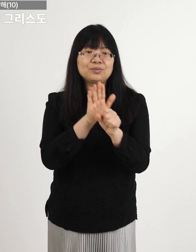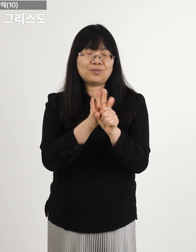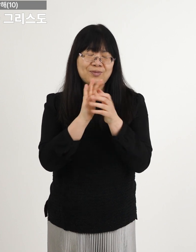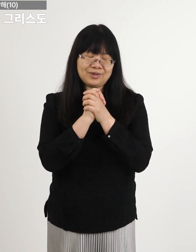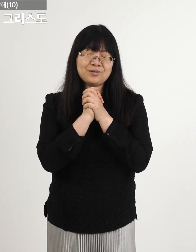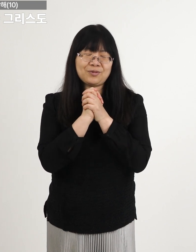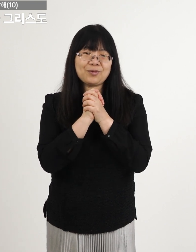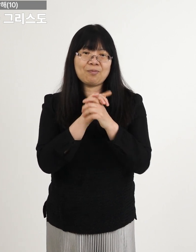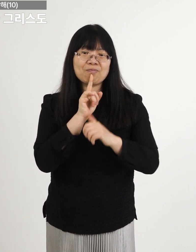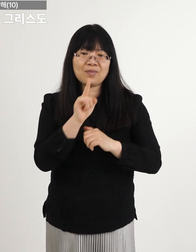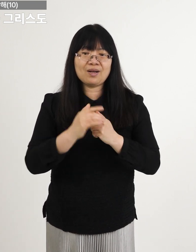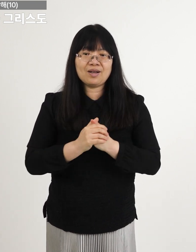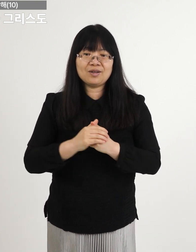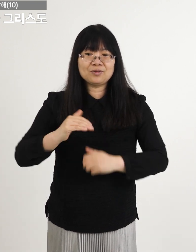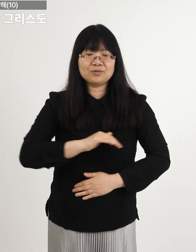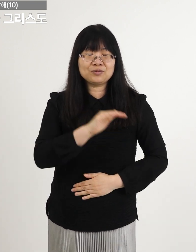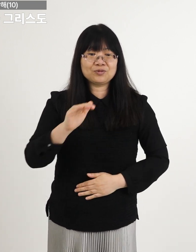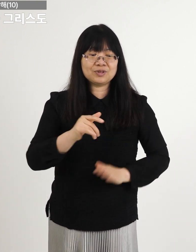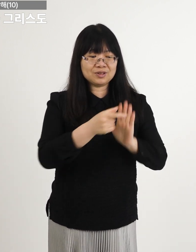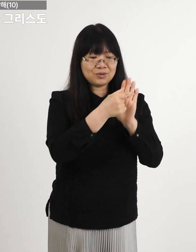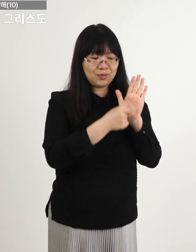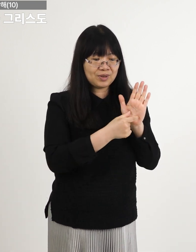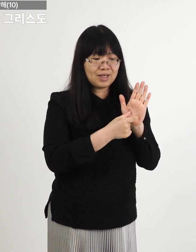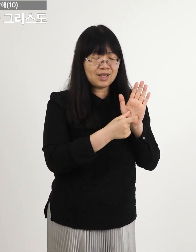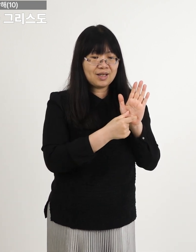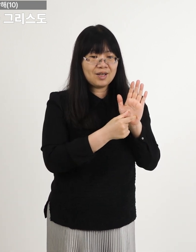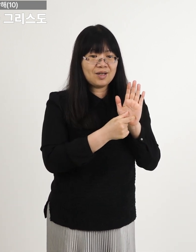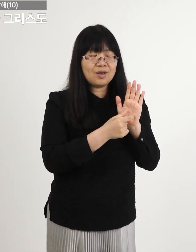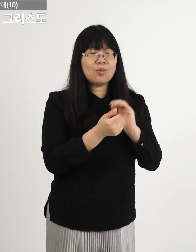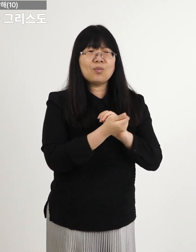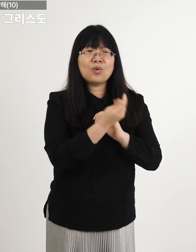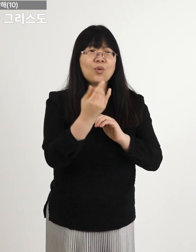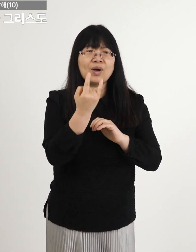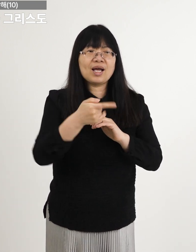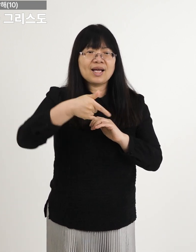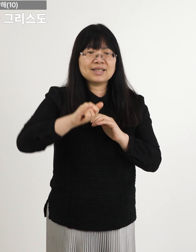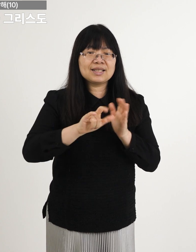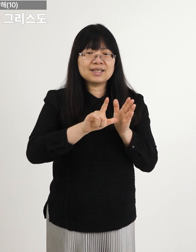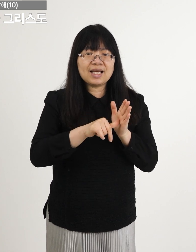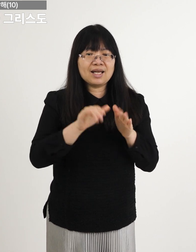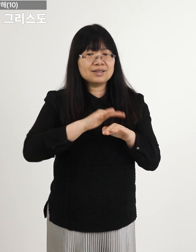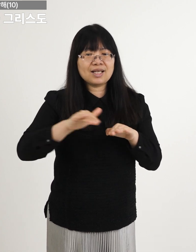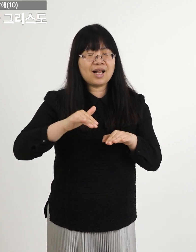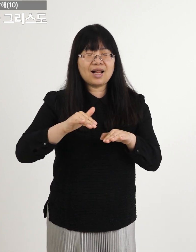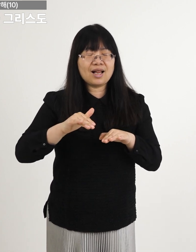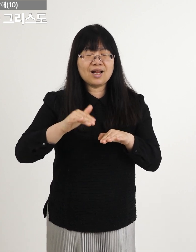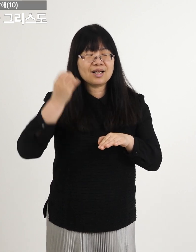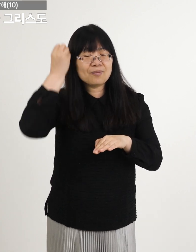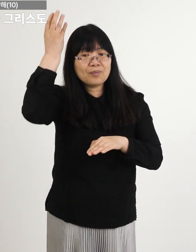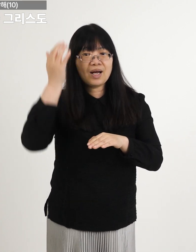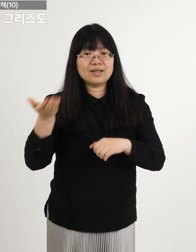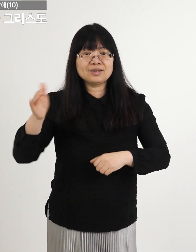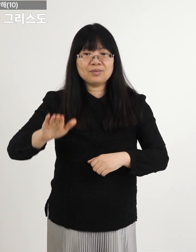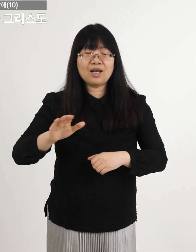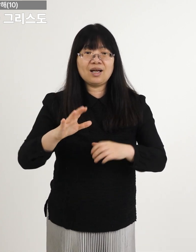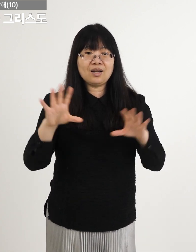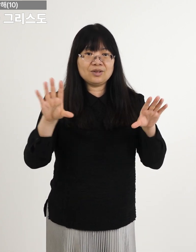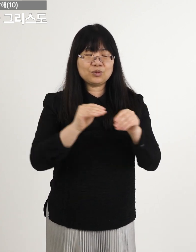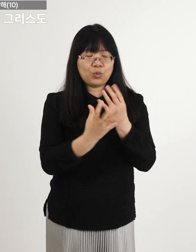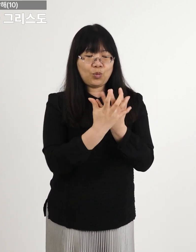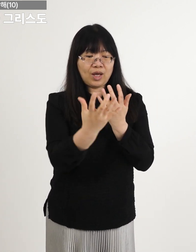합니다. 우리 교단에서 몇 회기 때인지는 제가 좀 정확히 모르겠는데